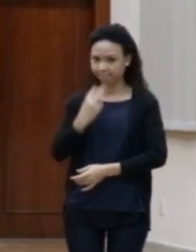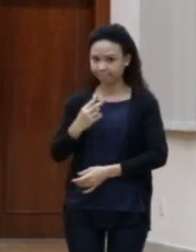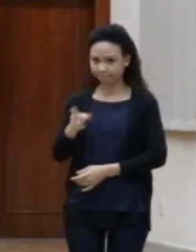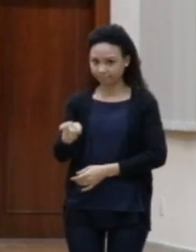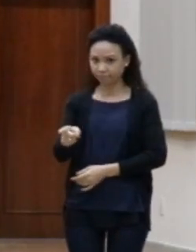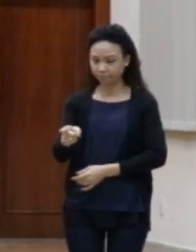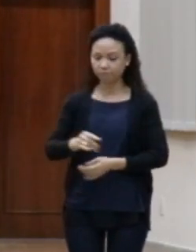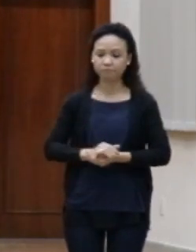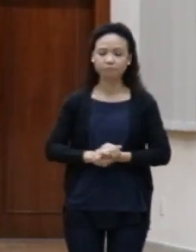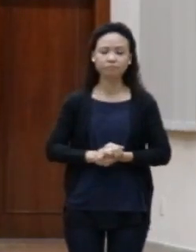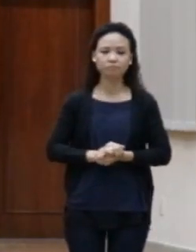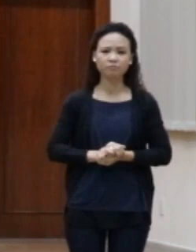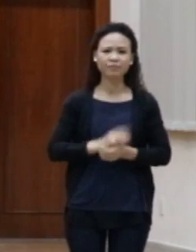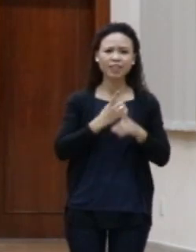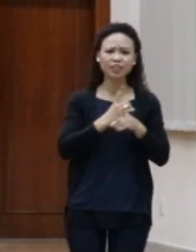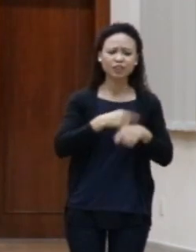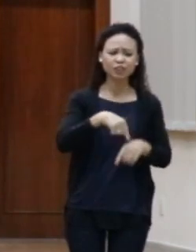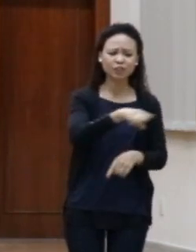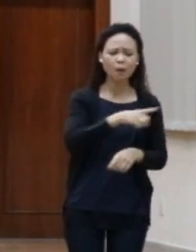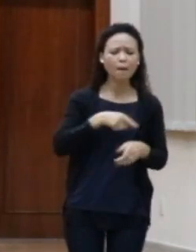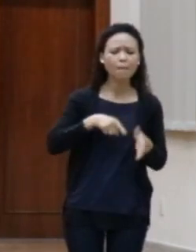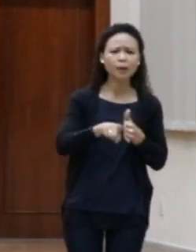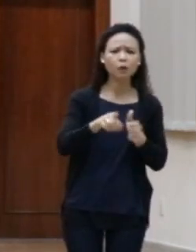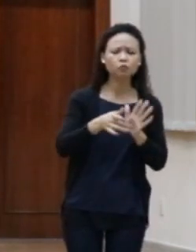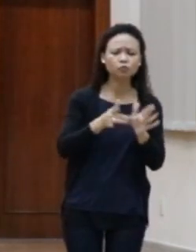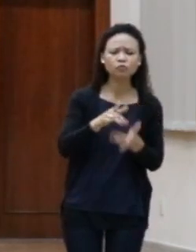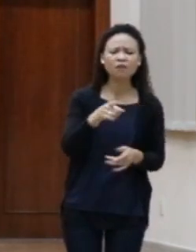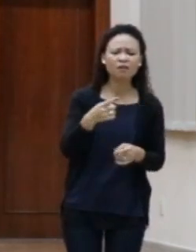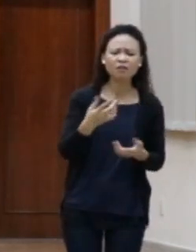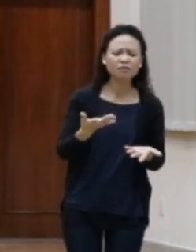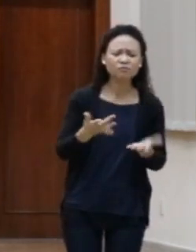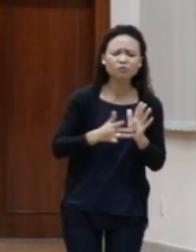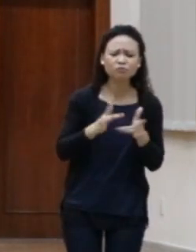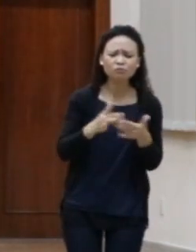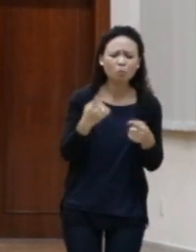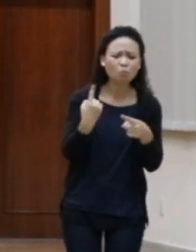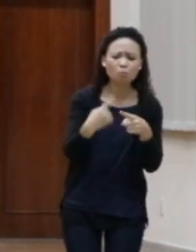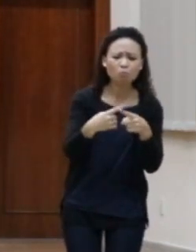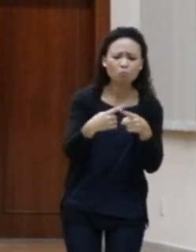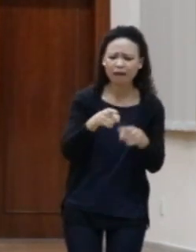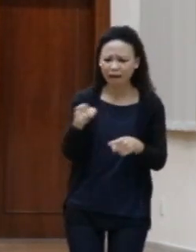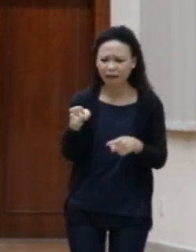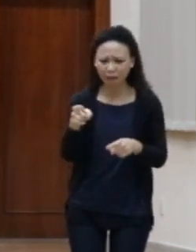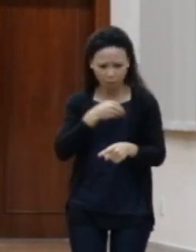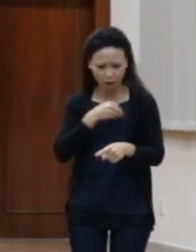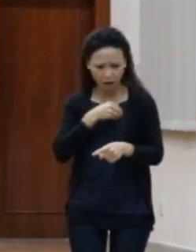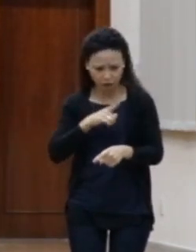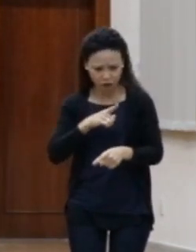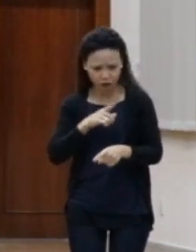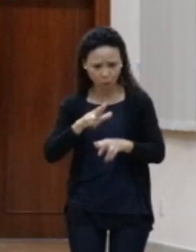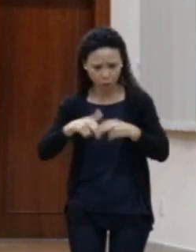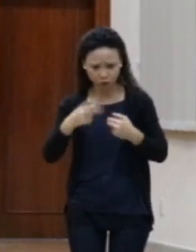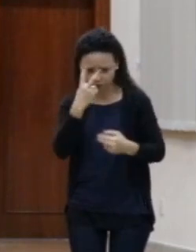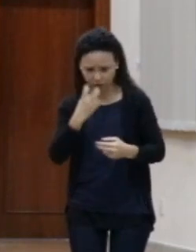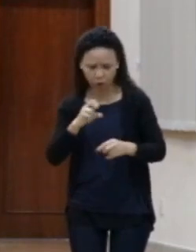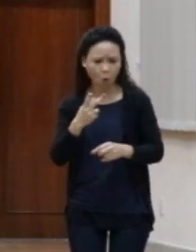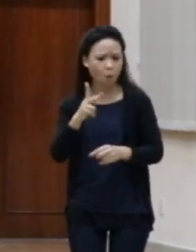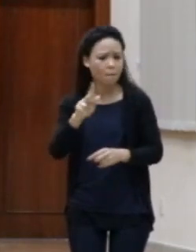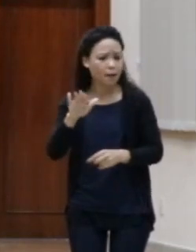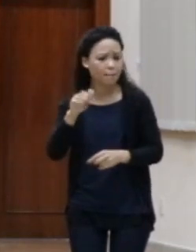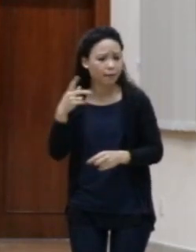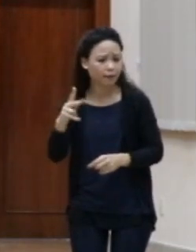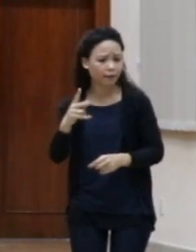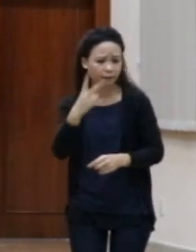seus discípulos então perguntam sobre a causa da cegueira: Senhor, foi este homem que pecou ou foi seus pais?